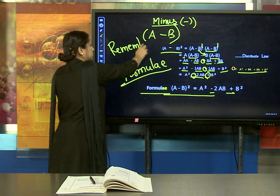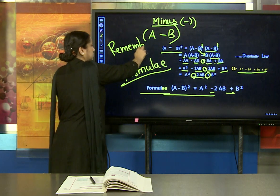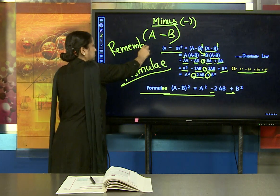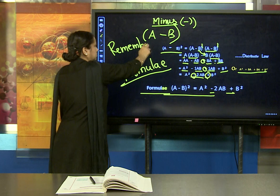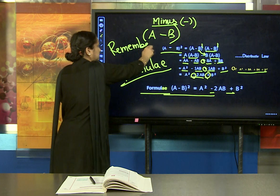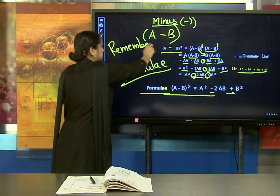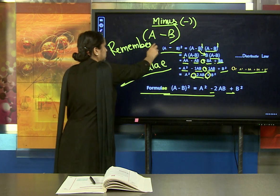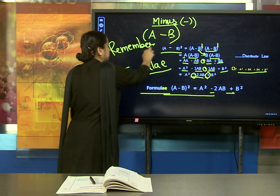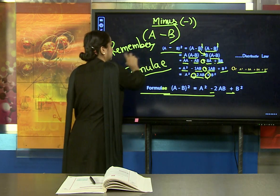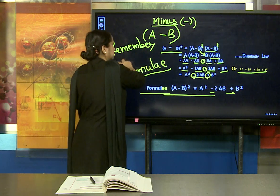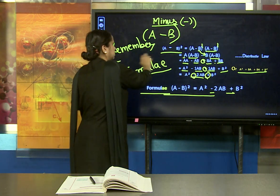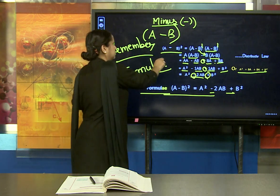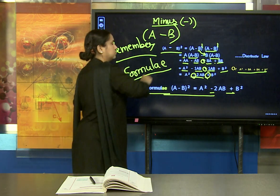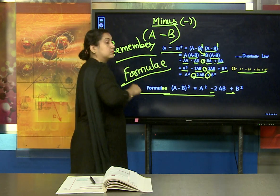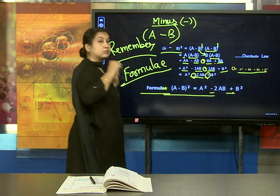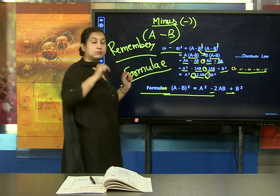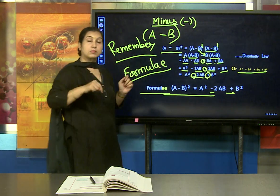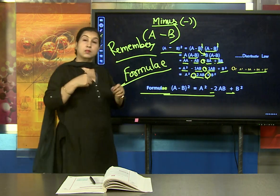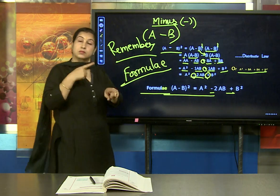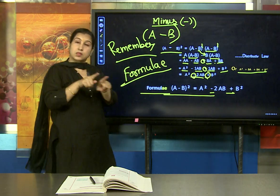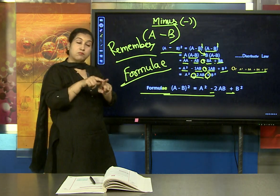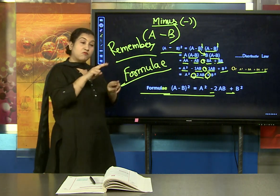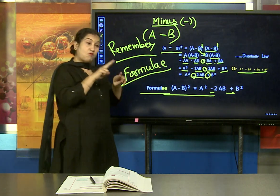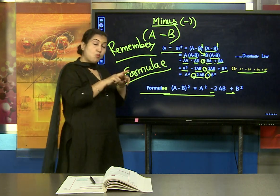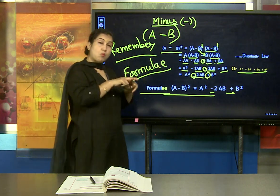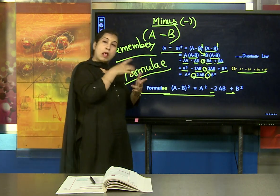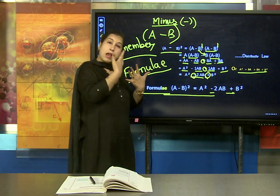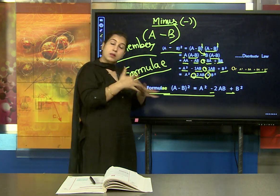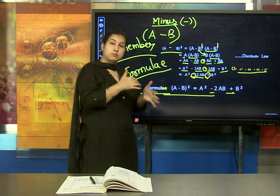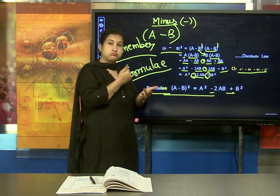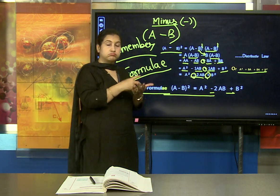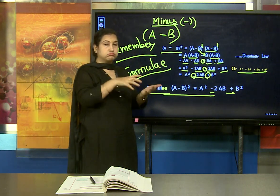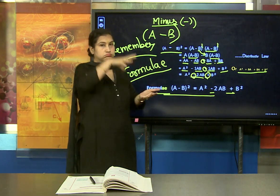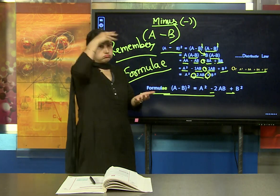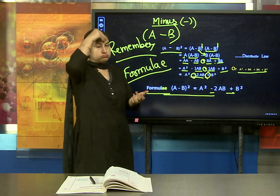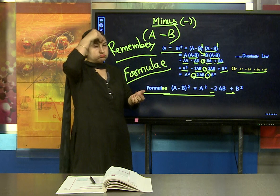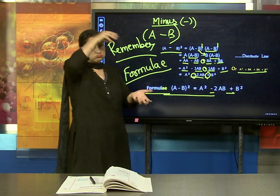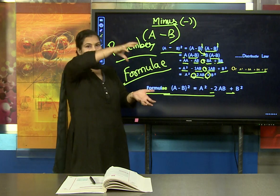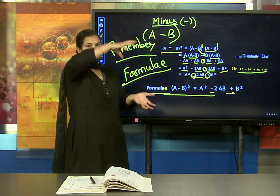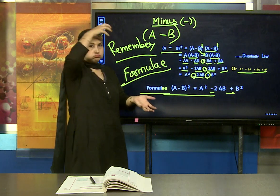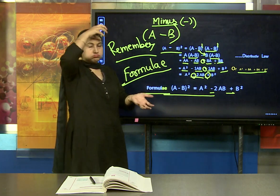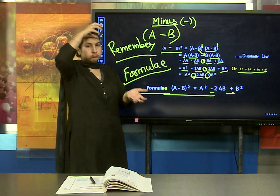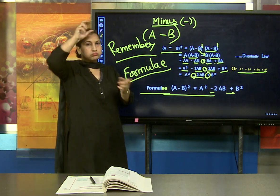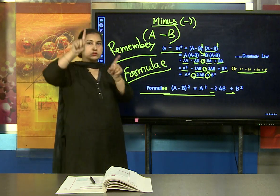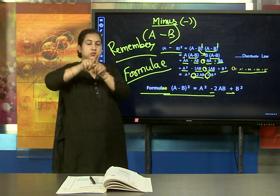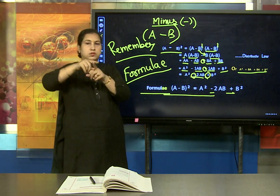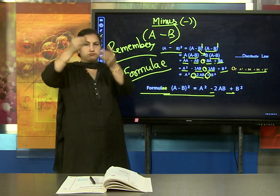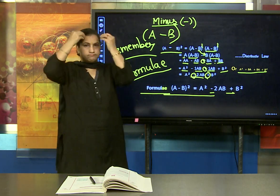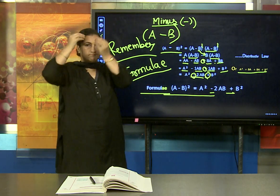तो ये हमें याद रखना है। कोई भी फार्मूला हो वो हमें बिल्कुल वैसा ही याद होना चाहिए ताकि